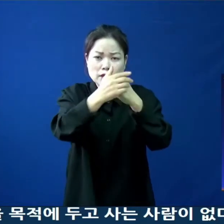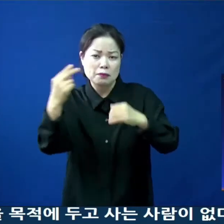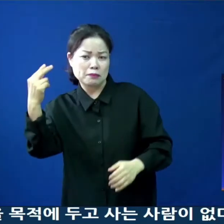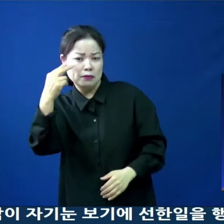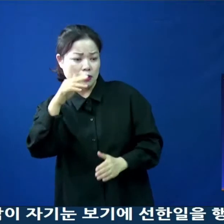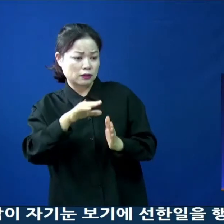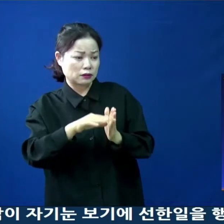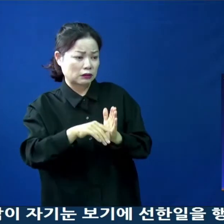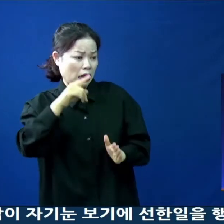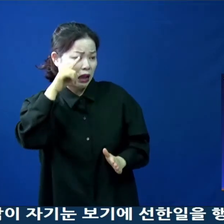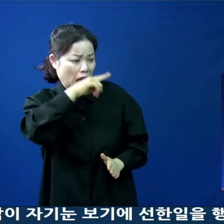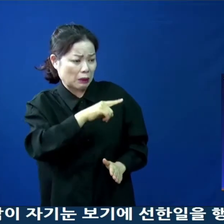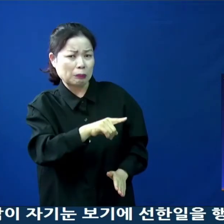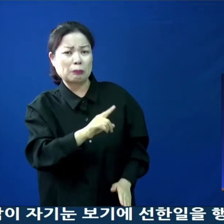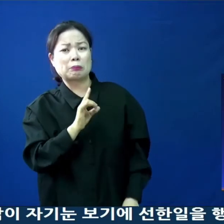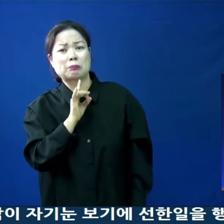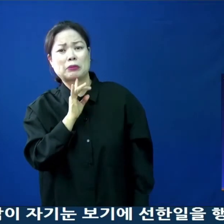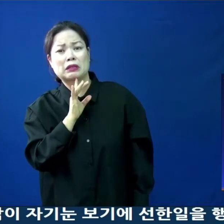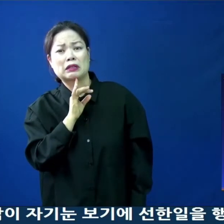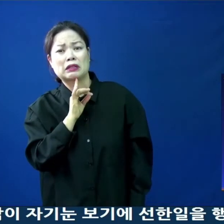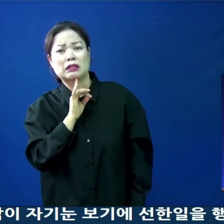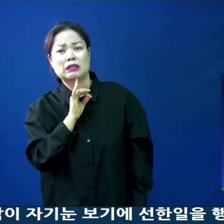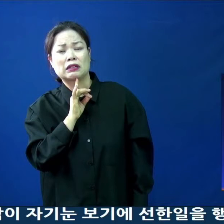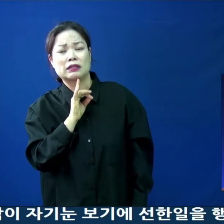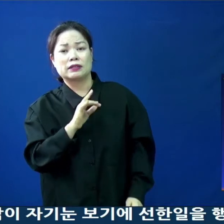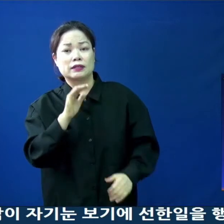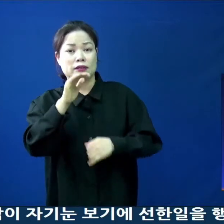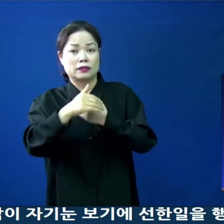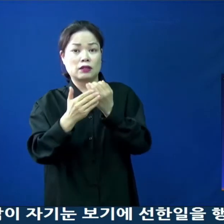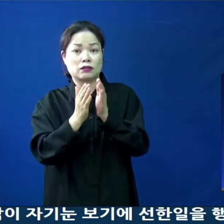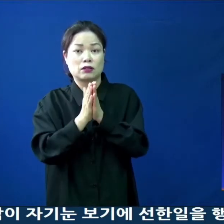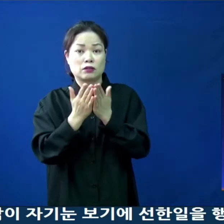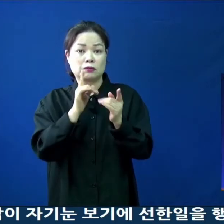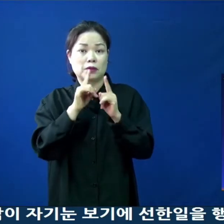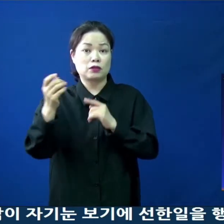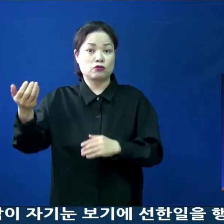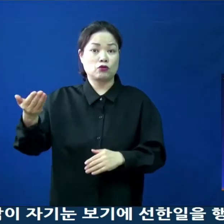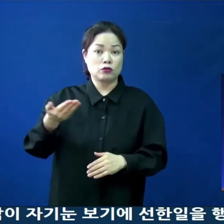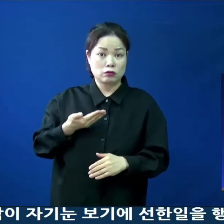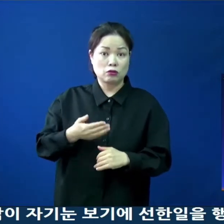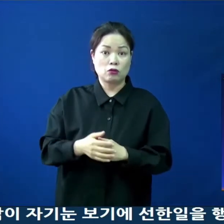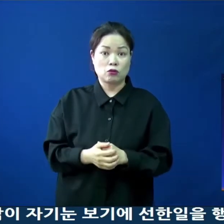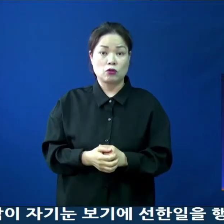때 악을 행할 뿐이다 라고 성경은 평가하고 있습니다.